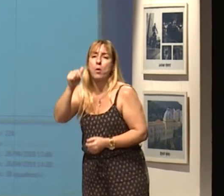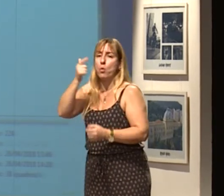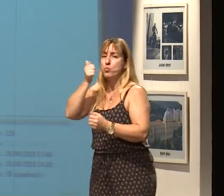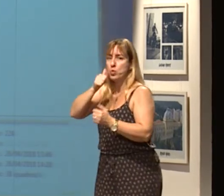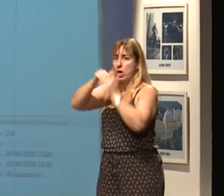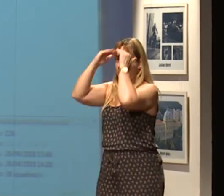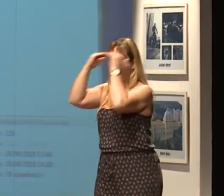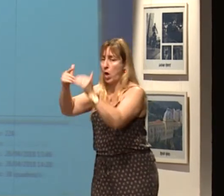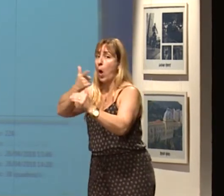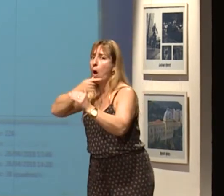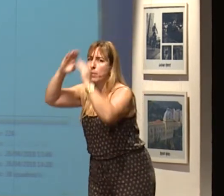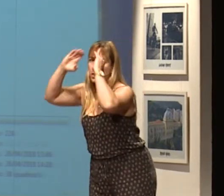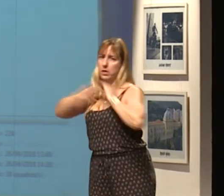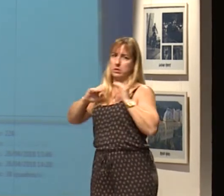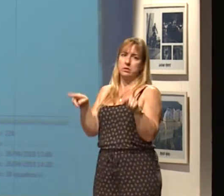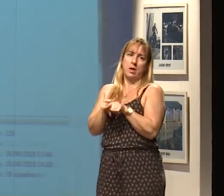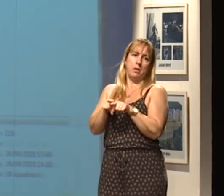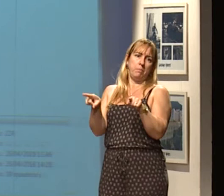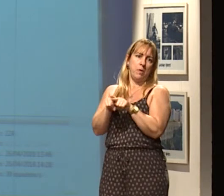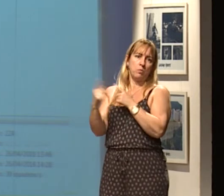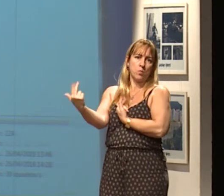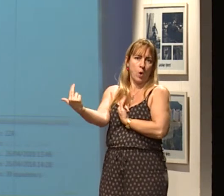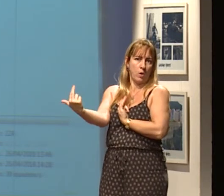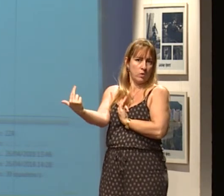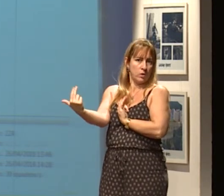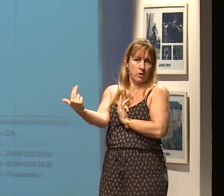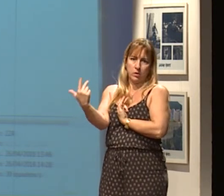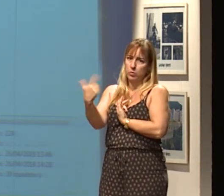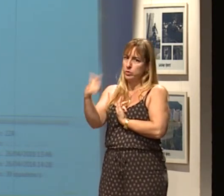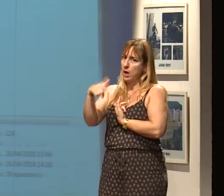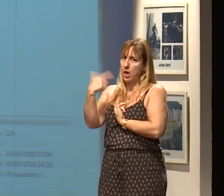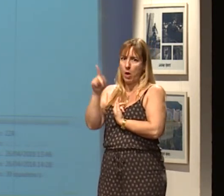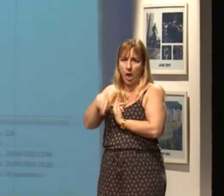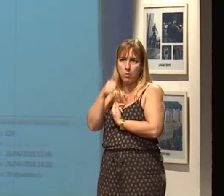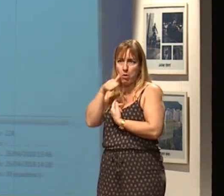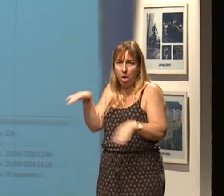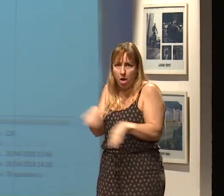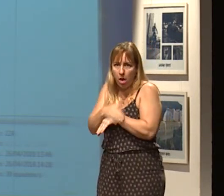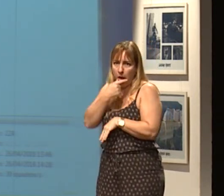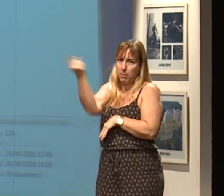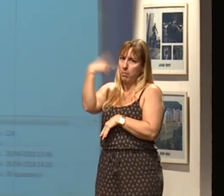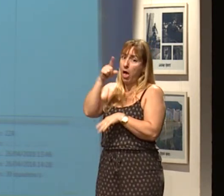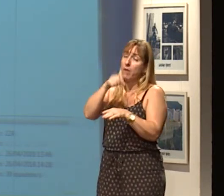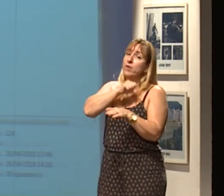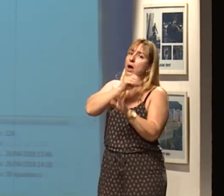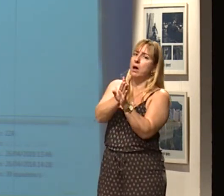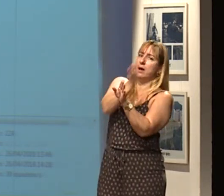quê? Ele prega o quê? Que a mulher tem que respeitar o homem e o homem respeitar a mulher mutuamente. A mulher não tem que